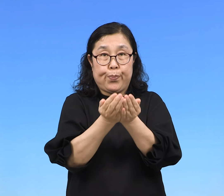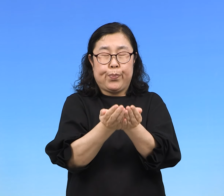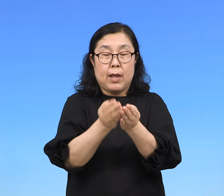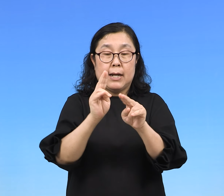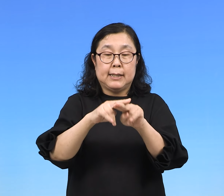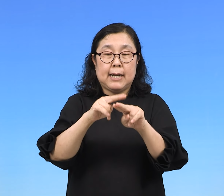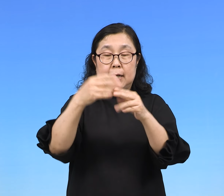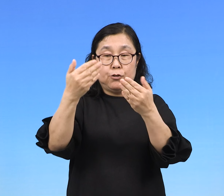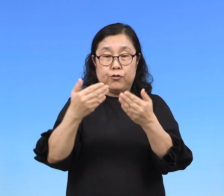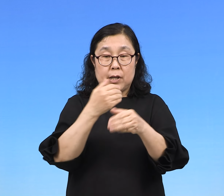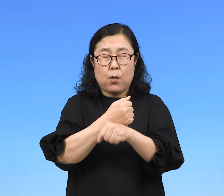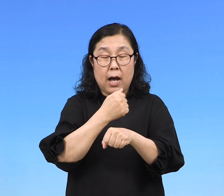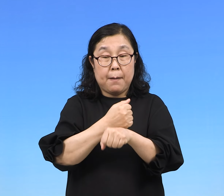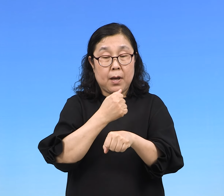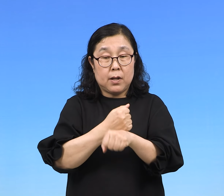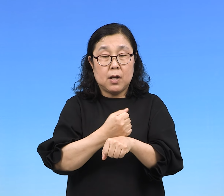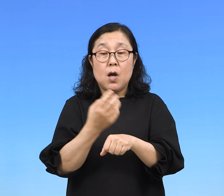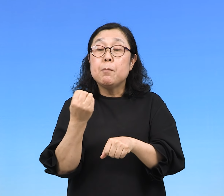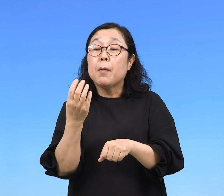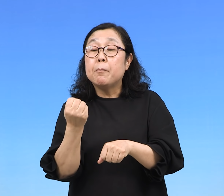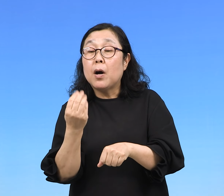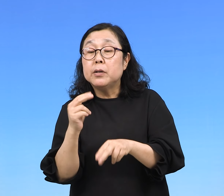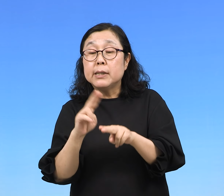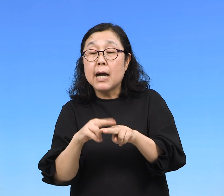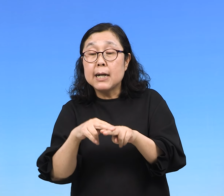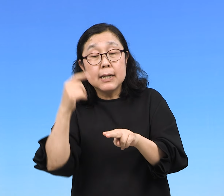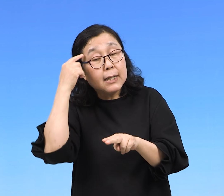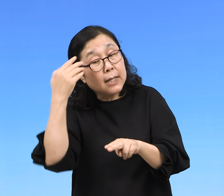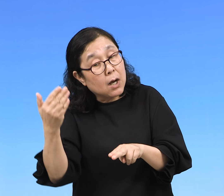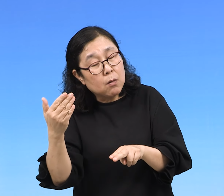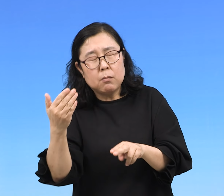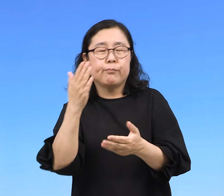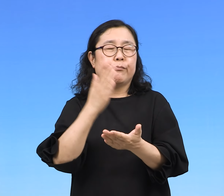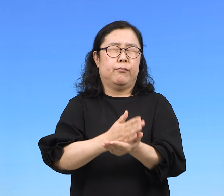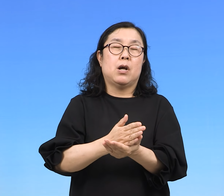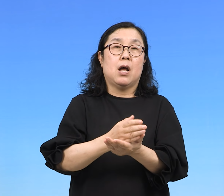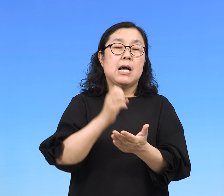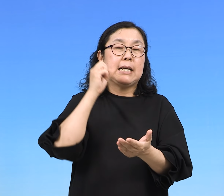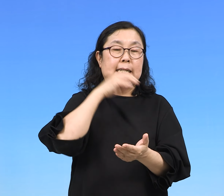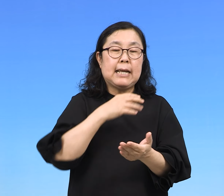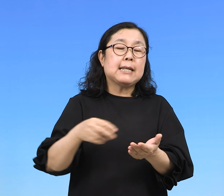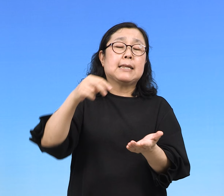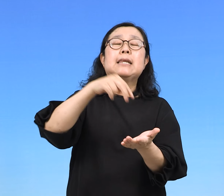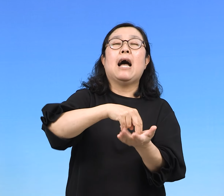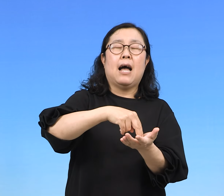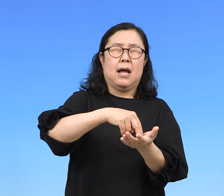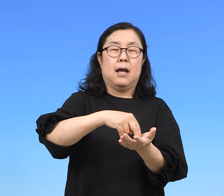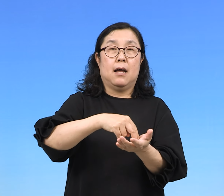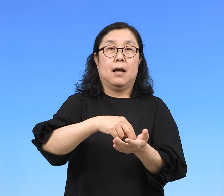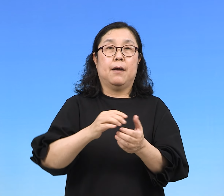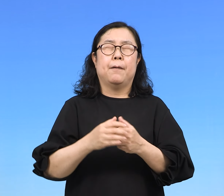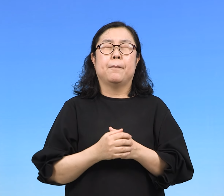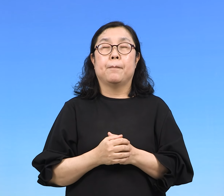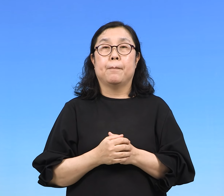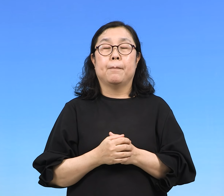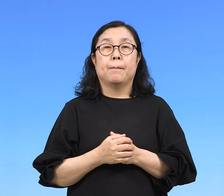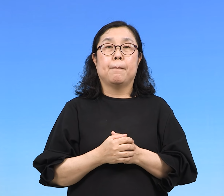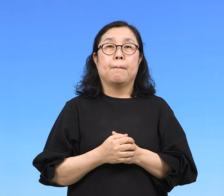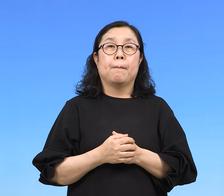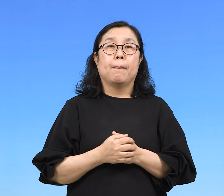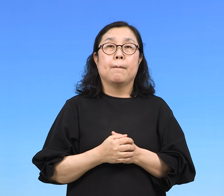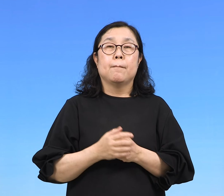않습니까? 누군가가 우주선 자리를 준다고 하면 어느 좌석이냐고 묻지 마라, 그냥 올라타라. 이